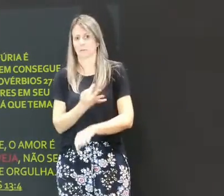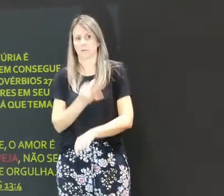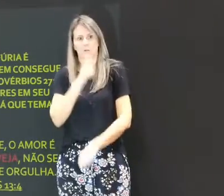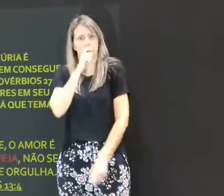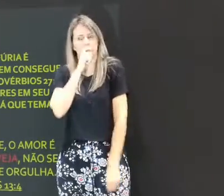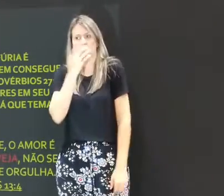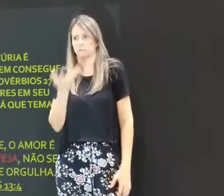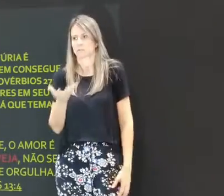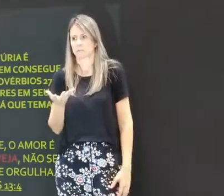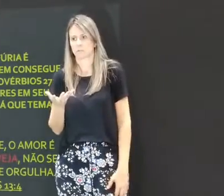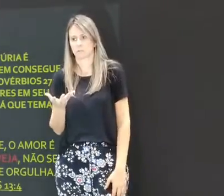a inveja?